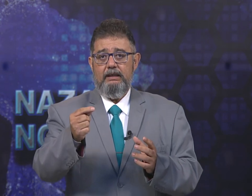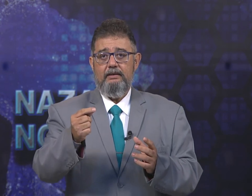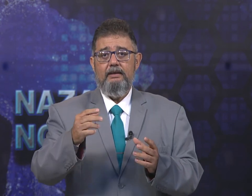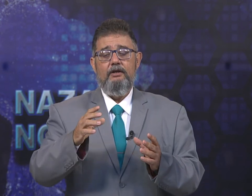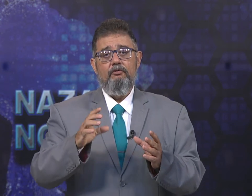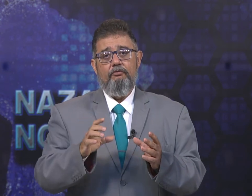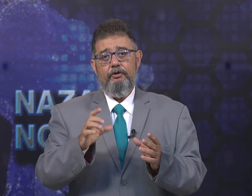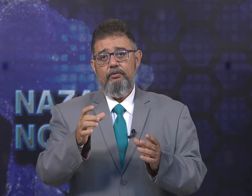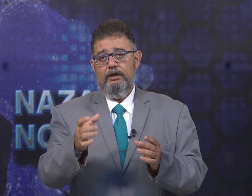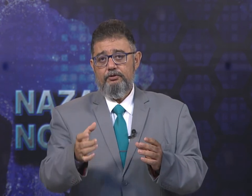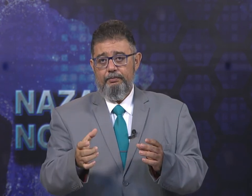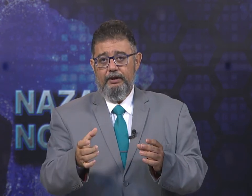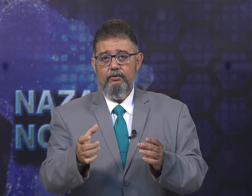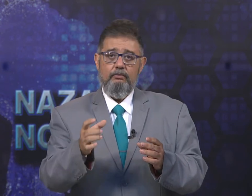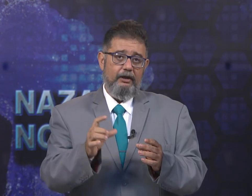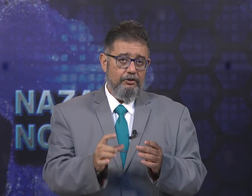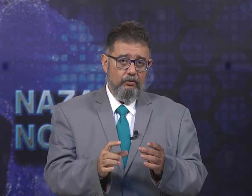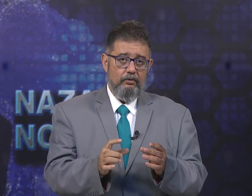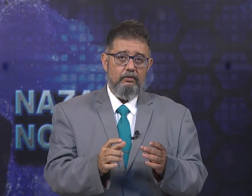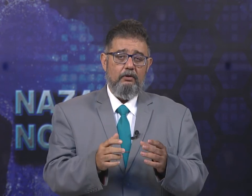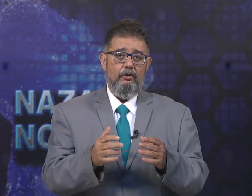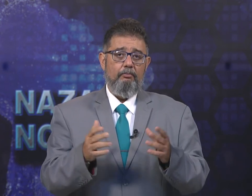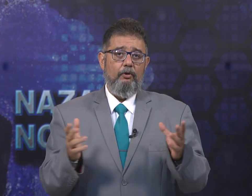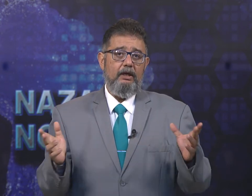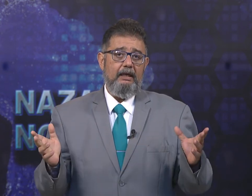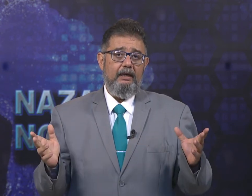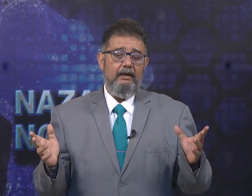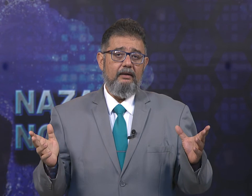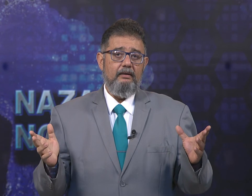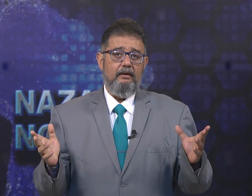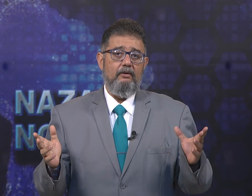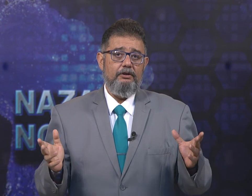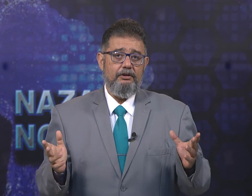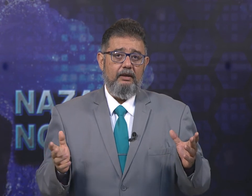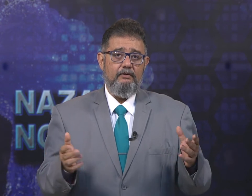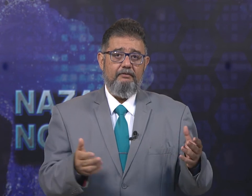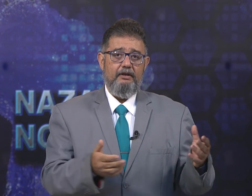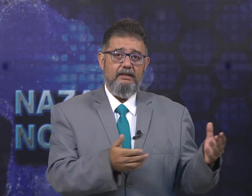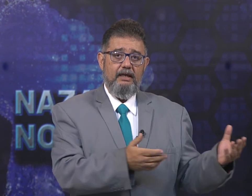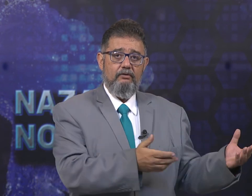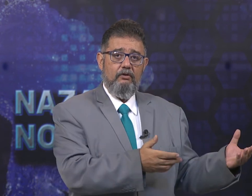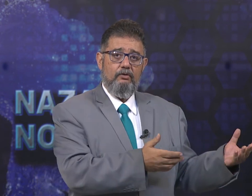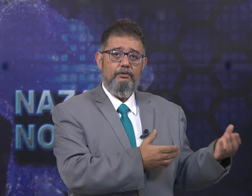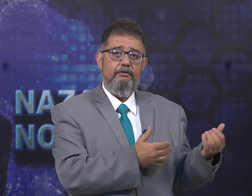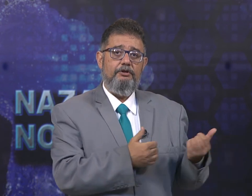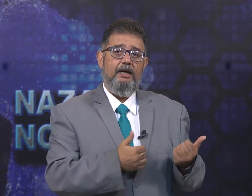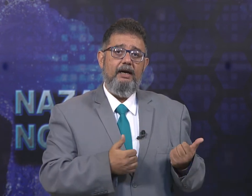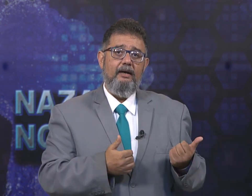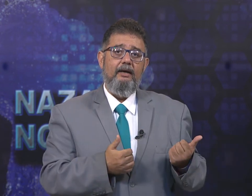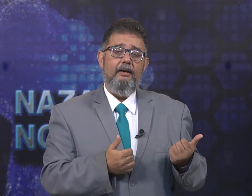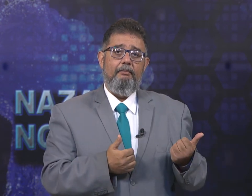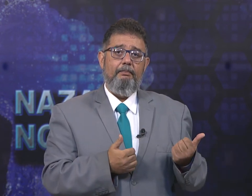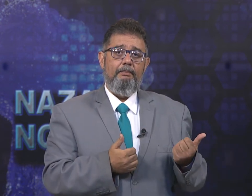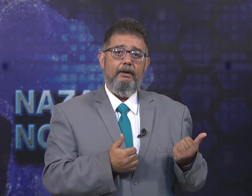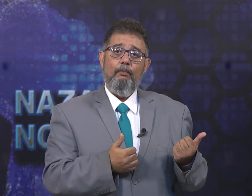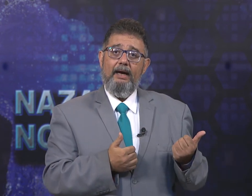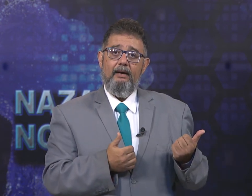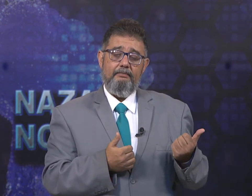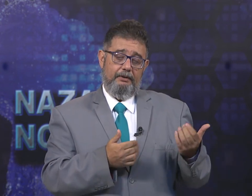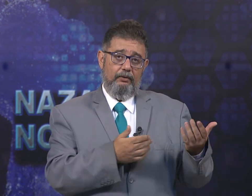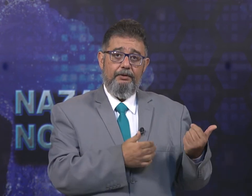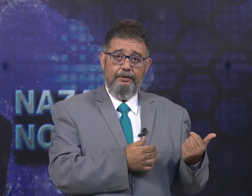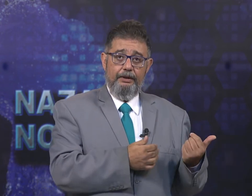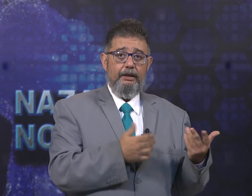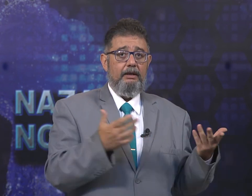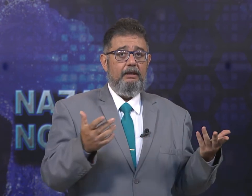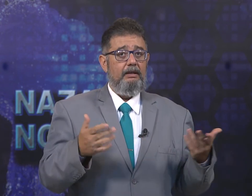gasolina, foi durante um período mais curto, porque nós temos a felicidade do nosso combustível chegar pelo mar,